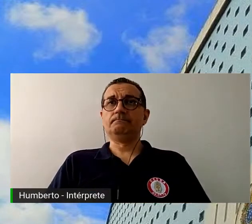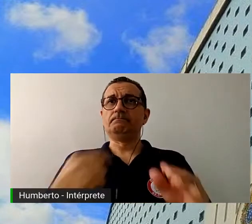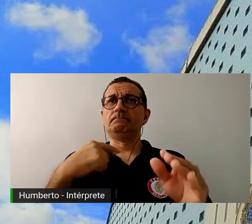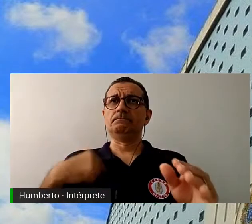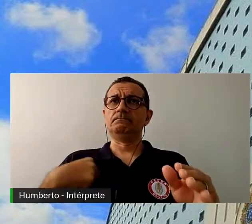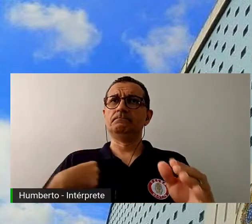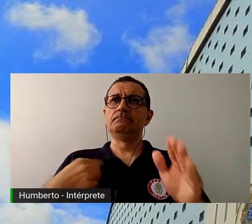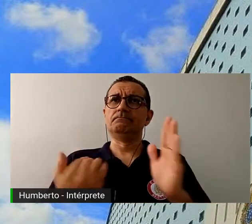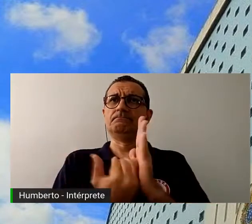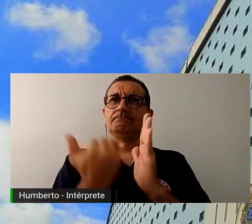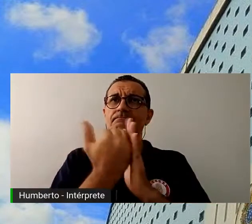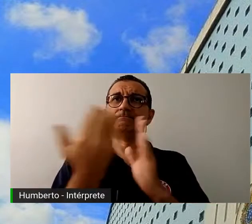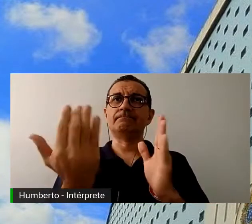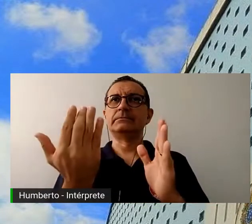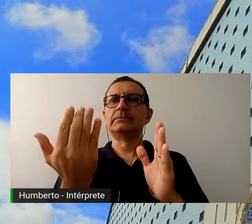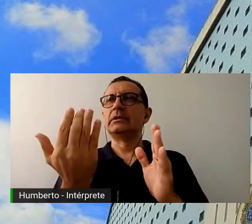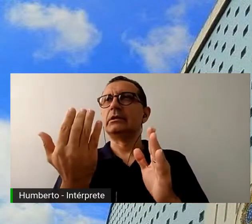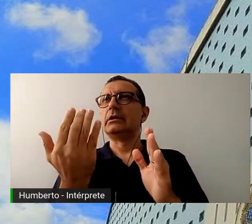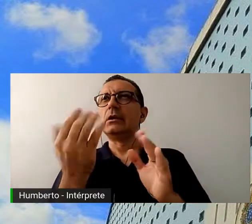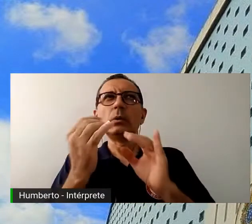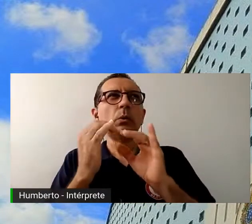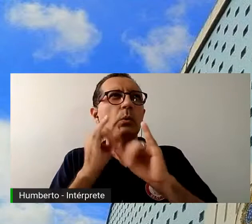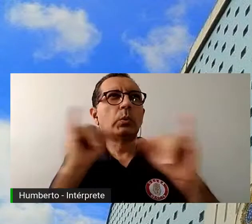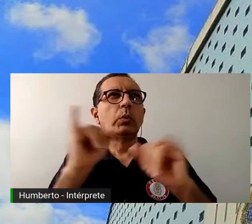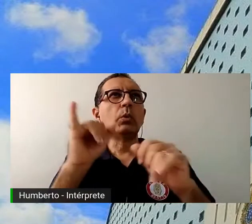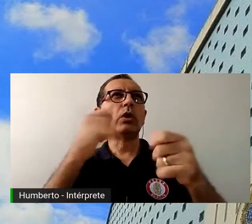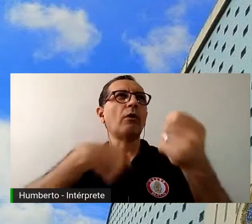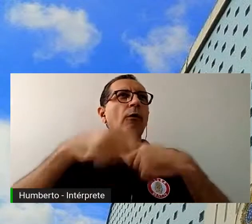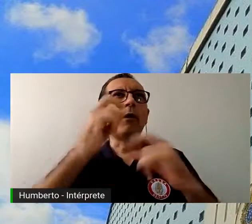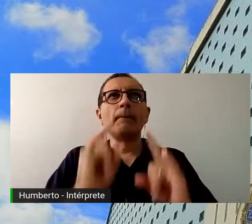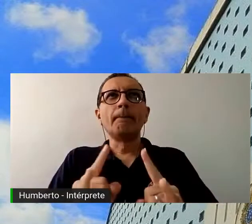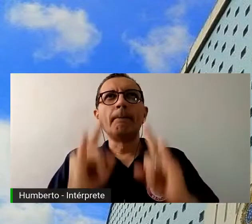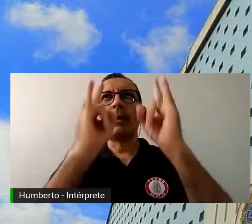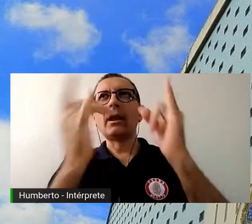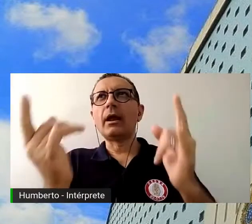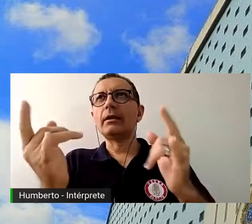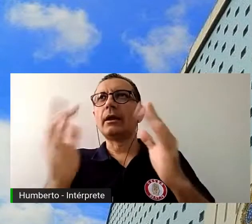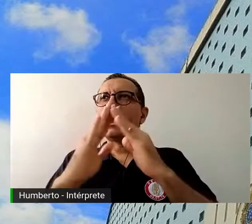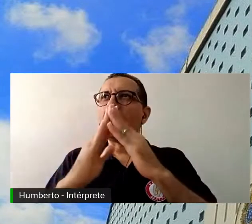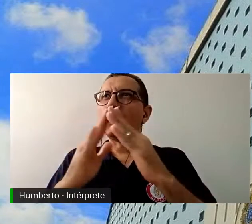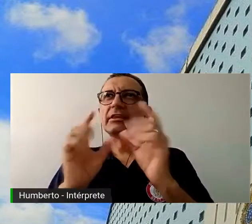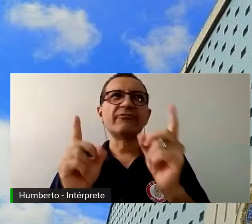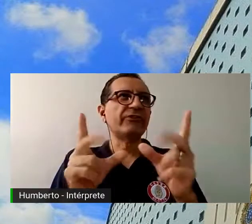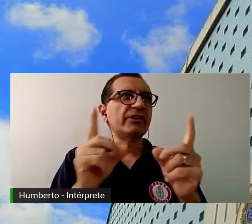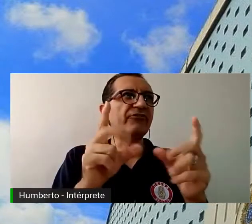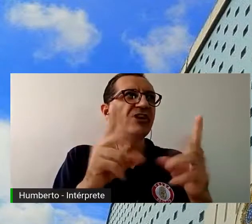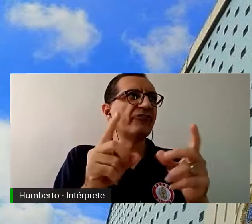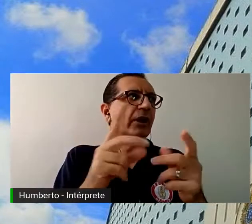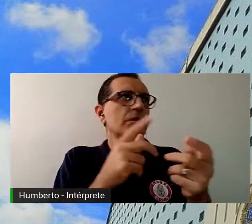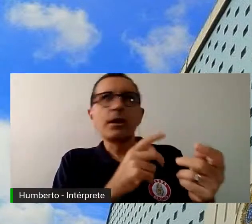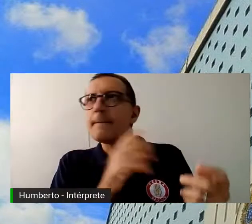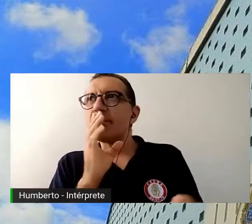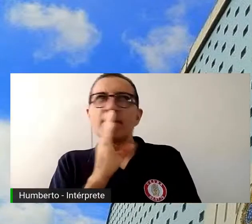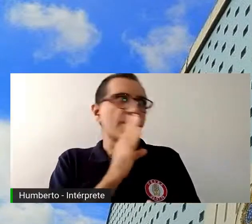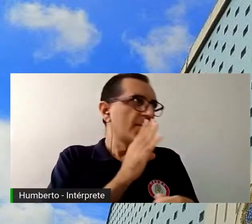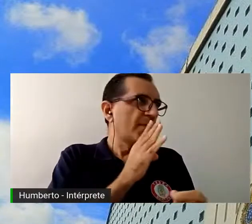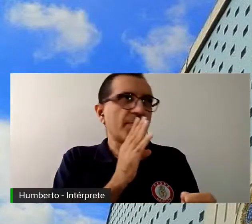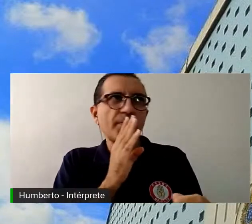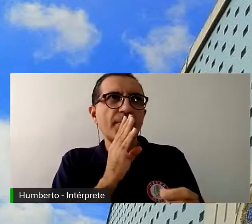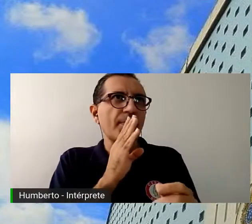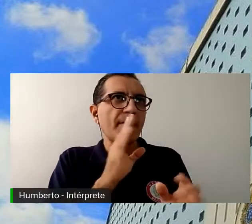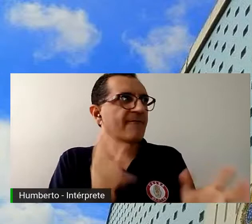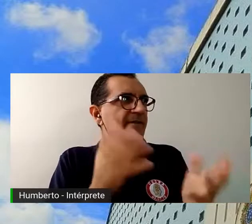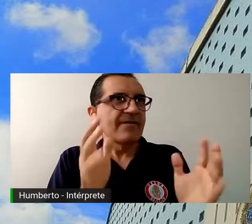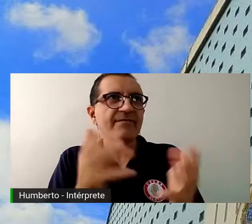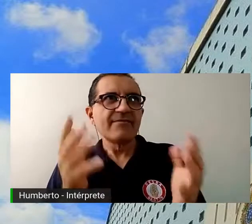especulação imobiliária que avança nas cidades. Muitas vezes, aqui no Rio de Janeiro, deslocaram assim, grandes grupos